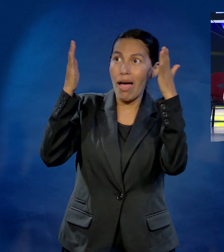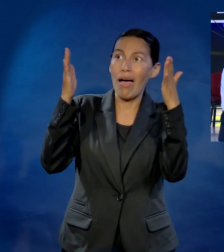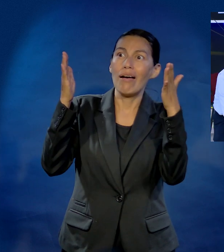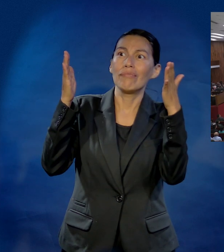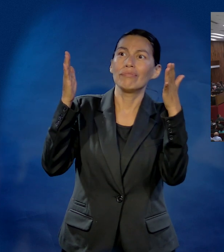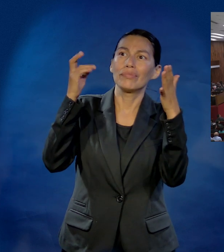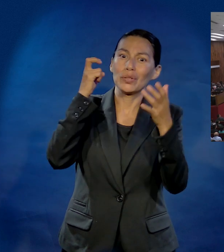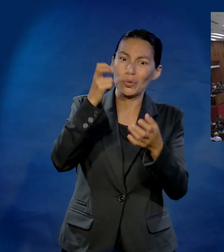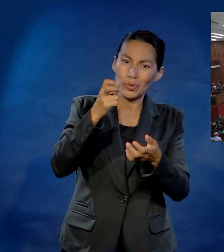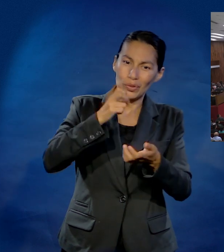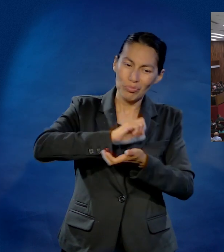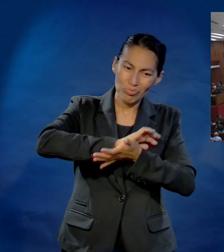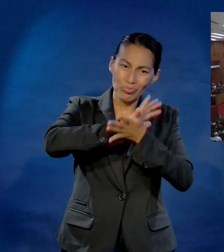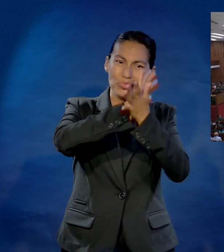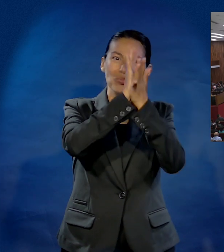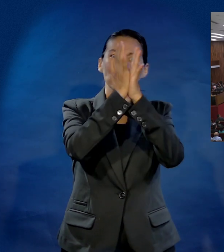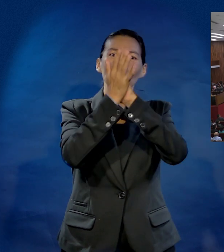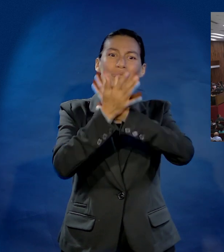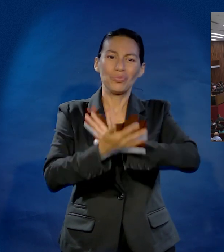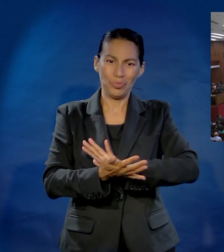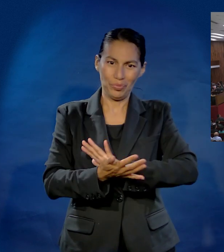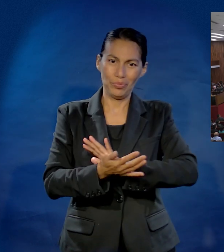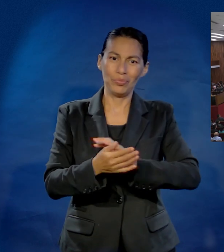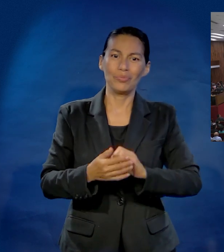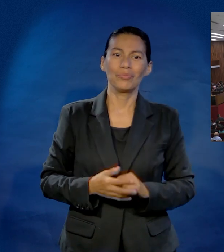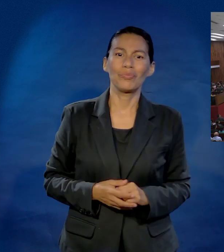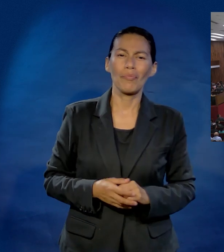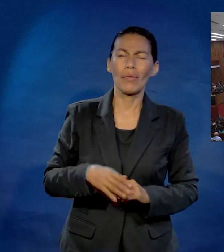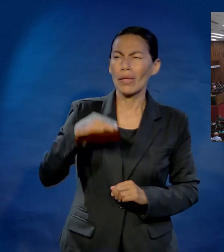Dios. Pero no funciona así.